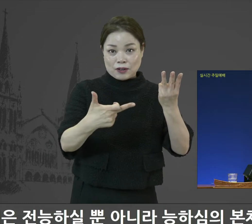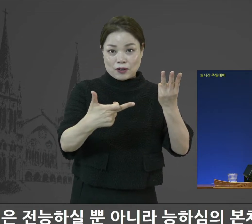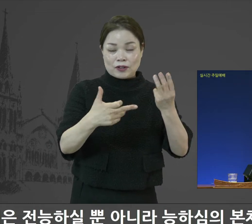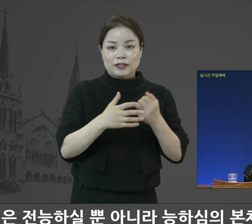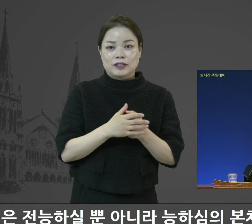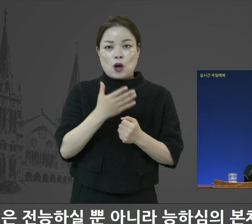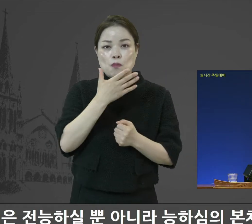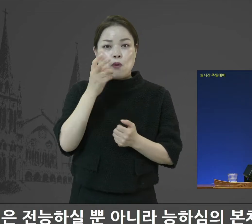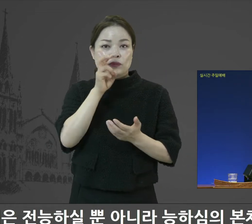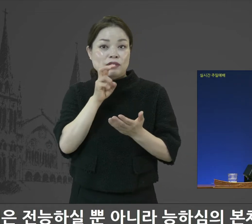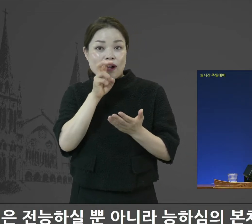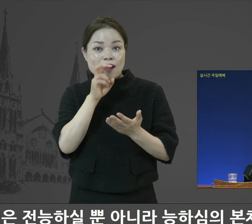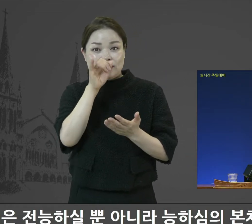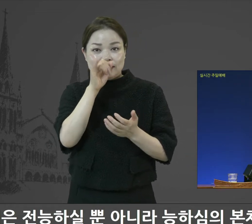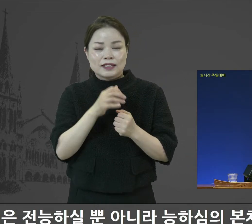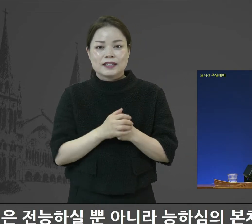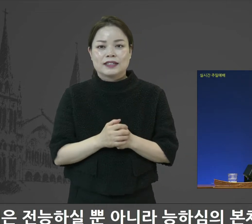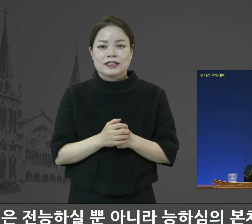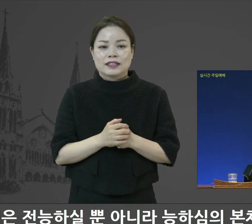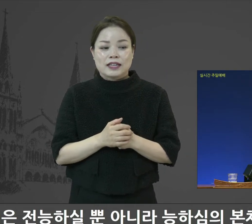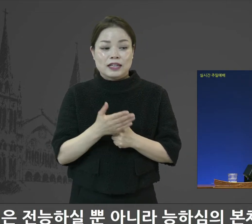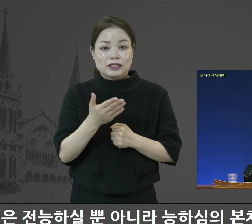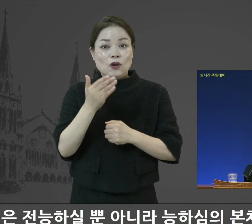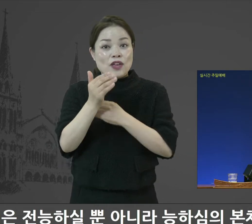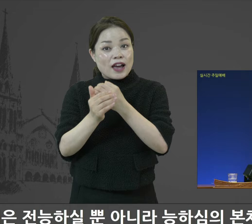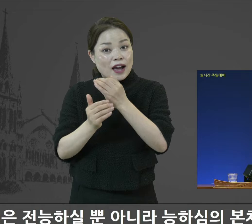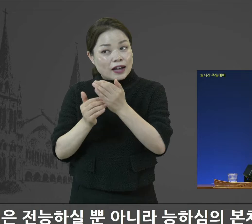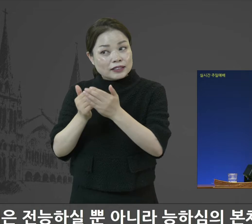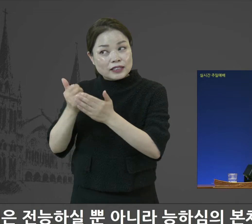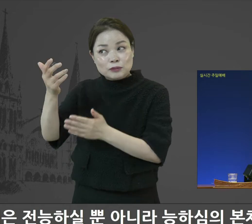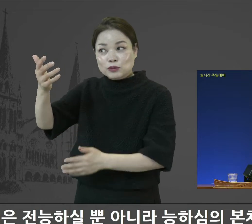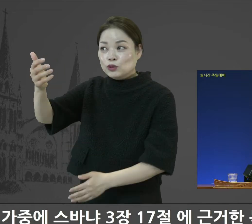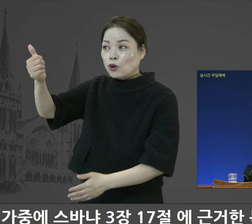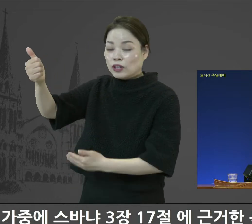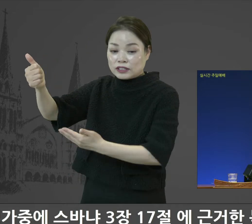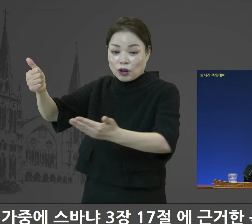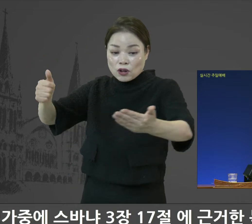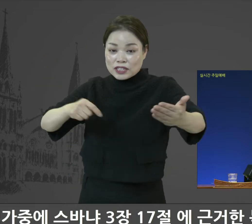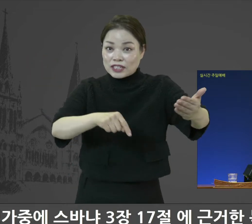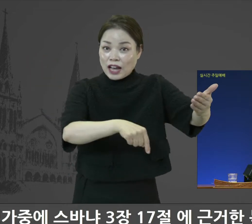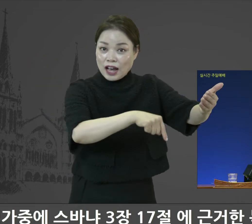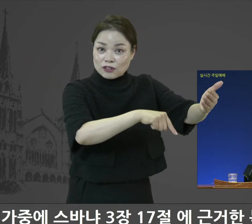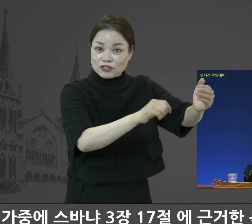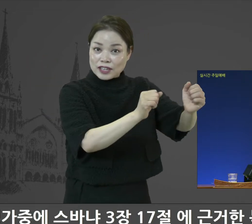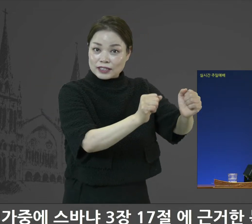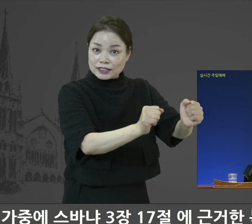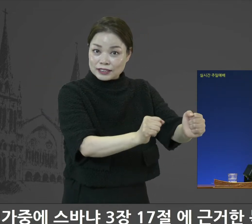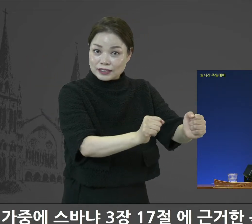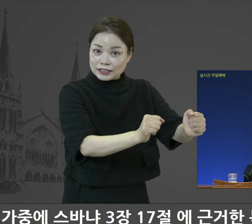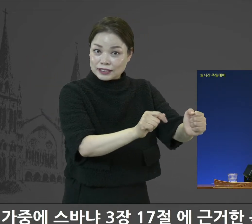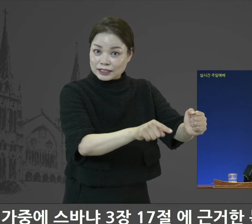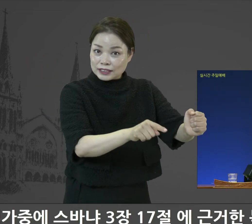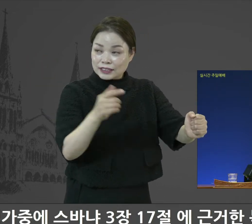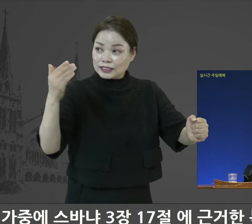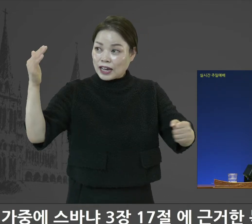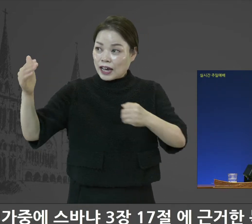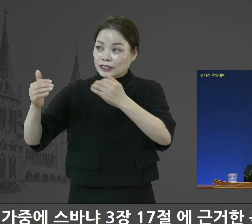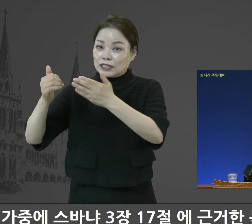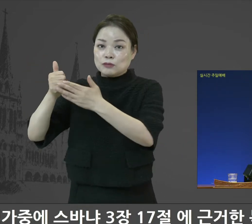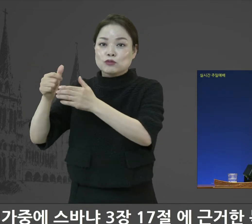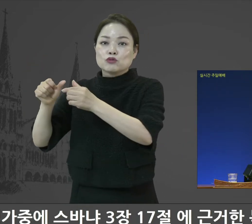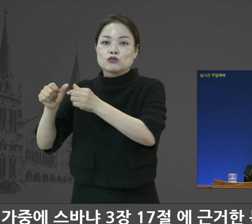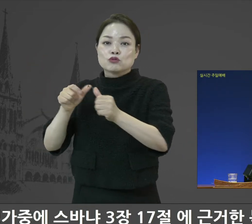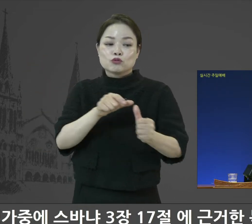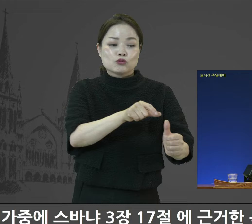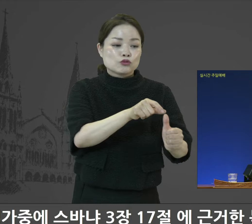있어요. 그 가사가 이렇게 됩니다. 너의 하나님 여호와가 너희 가운데 계시니 그는